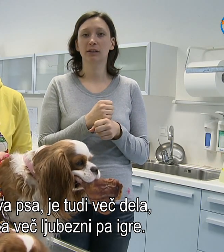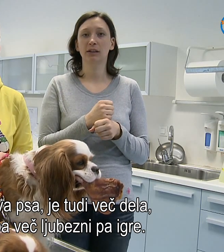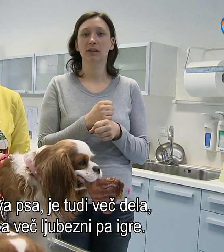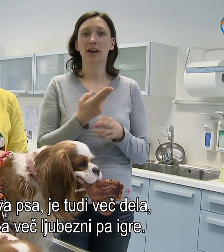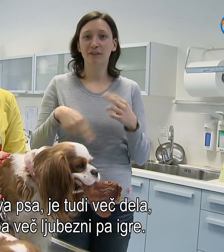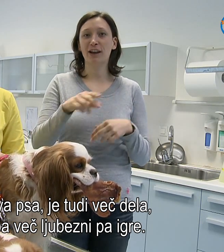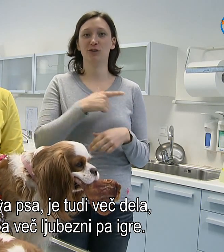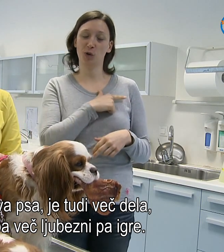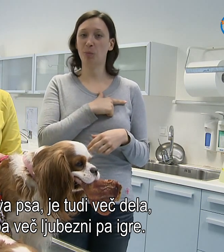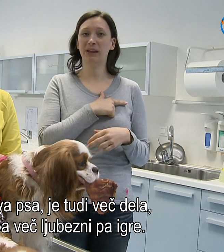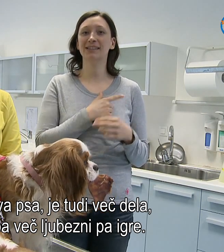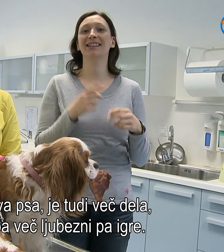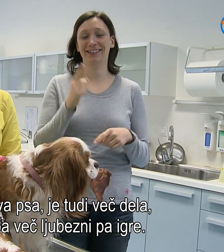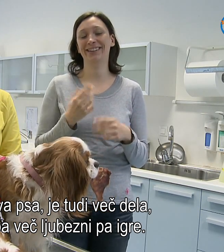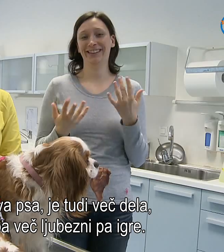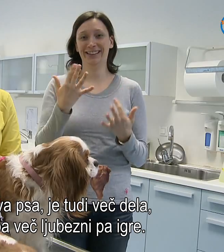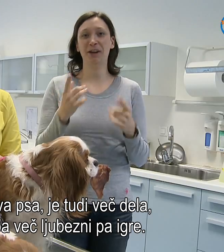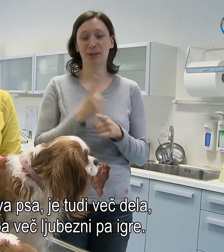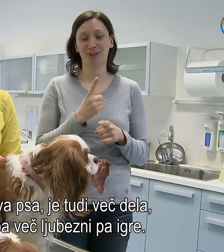vsekakor pa več ljubezni pa igre.